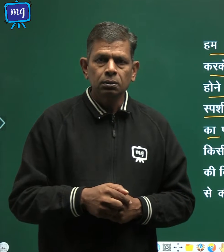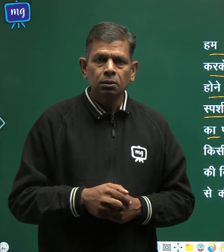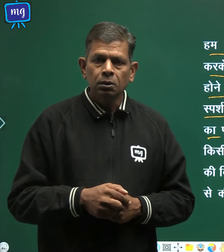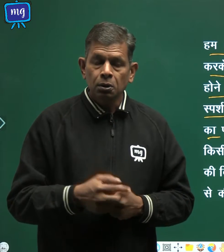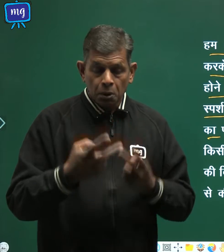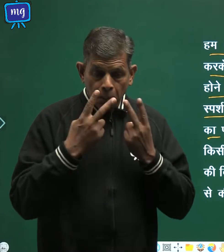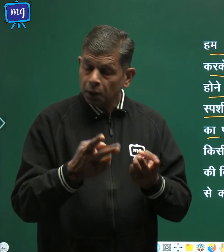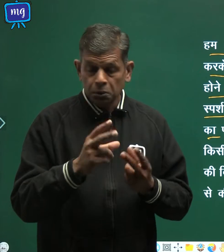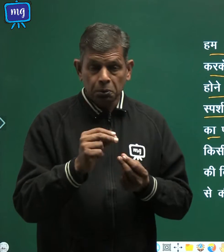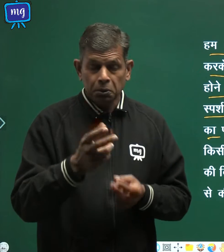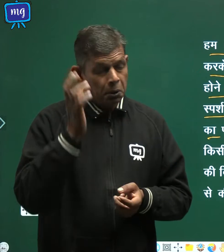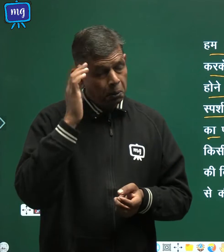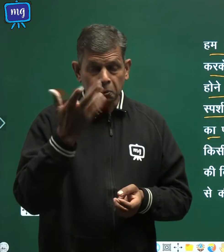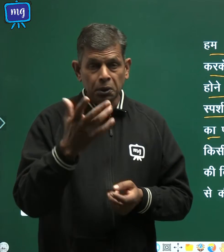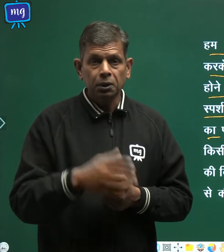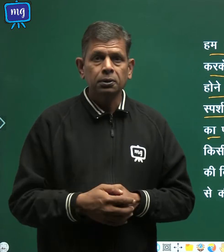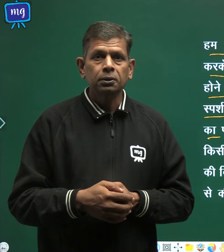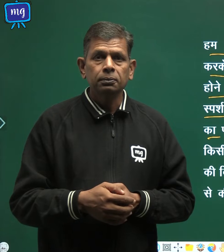पता नहीं चलता।